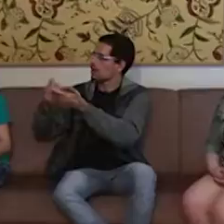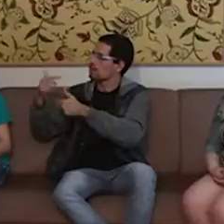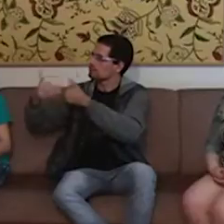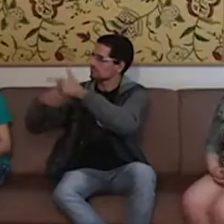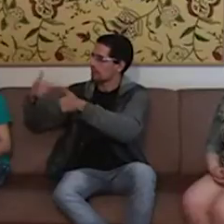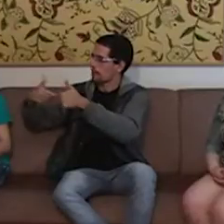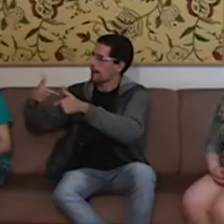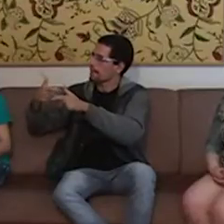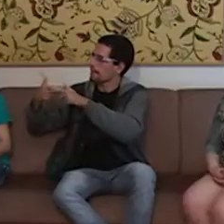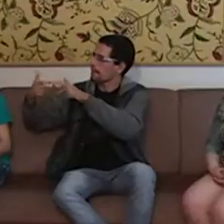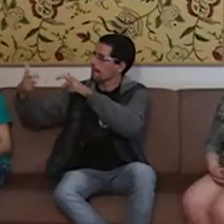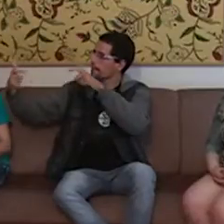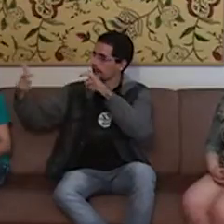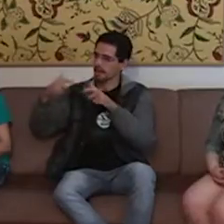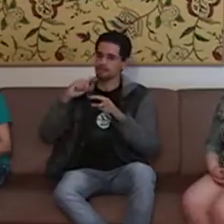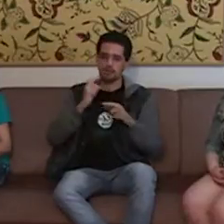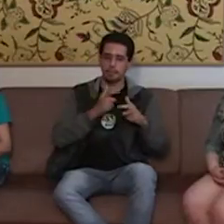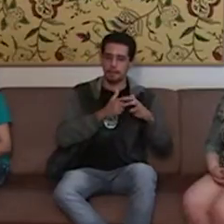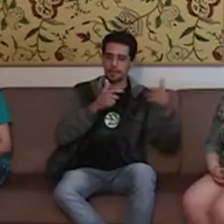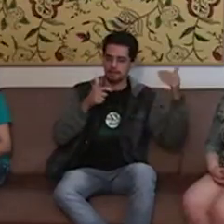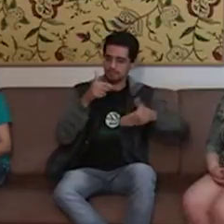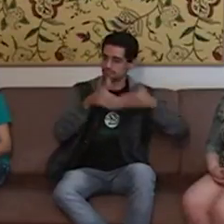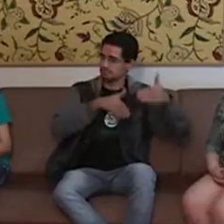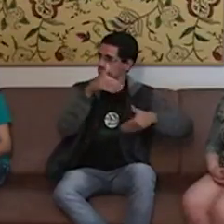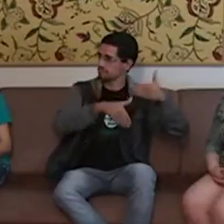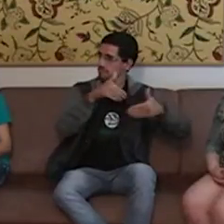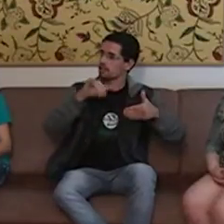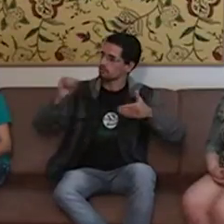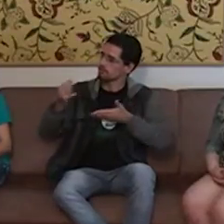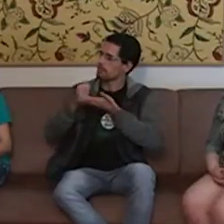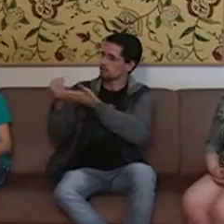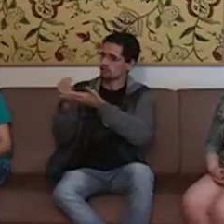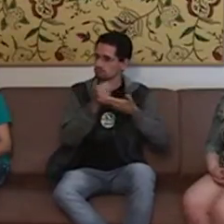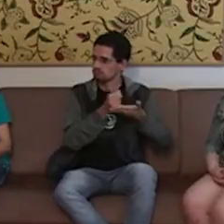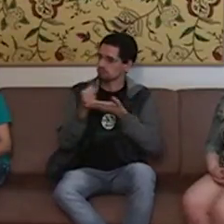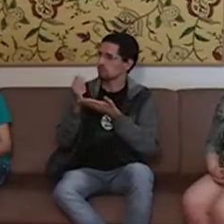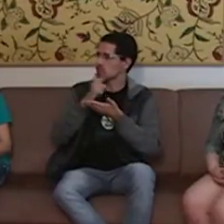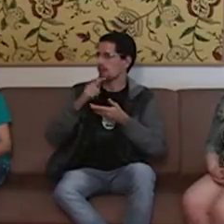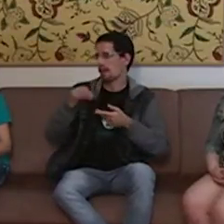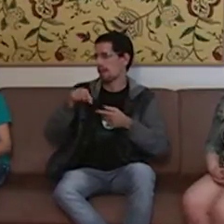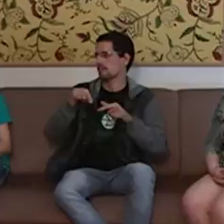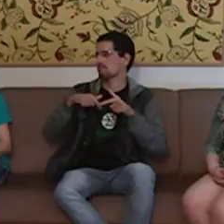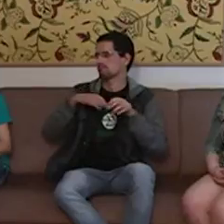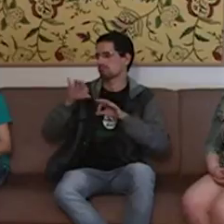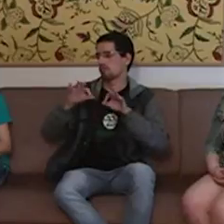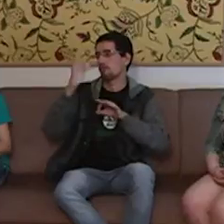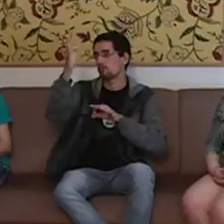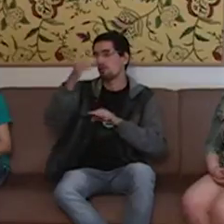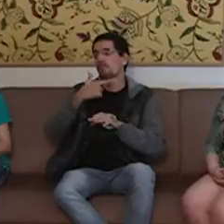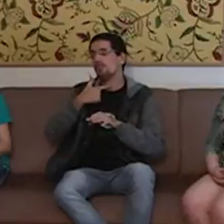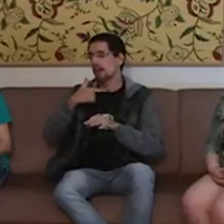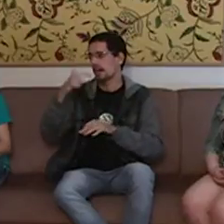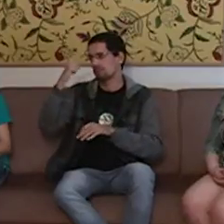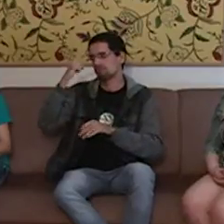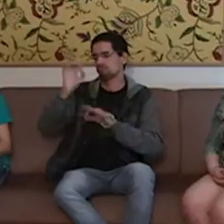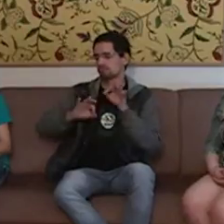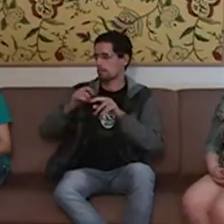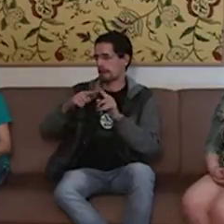até para apoiar os intérpretes que estão trabalhando comigo nas outras disciplinas do curso. Então, eu tenho uma vontade muito